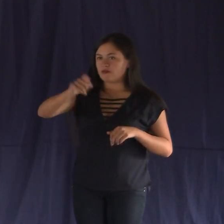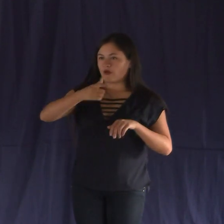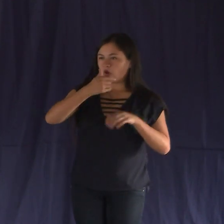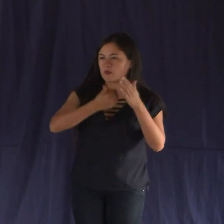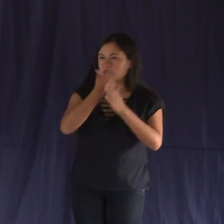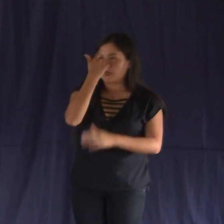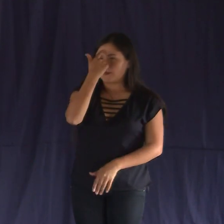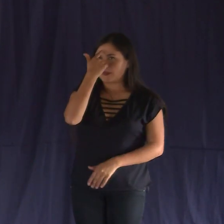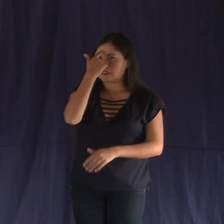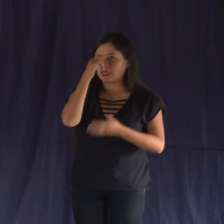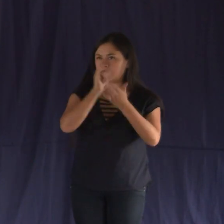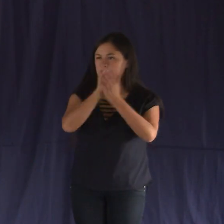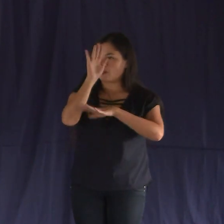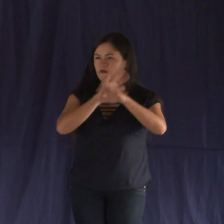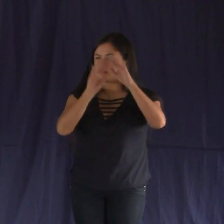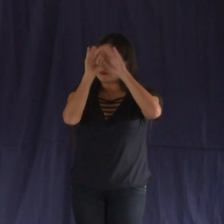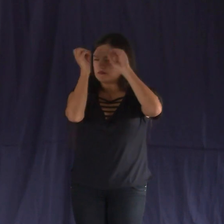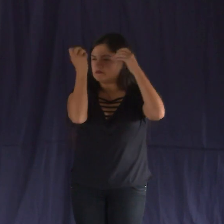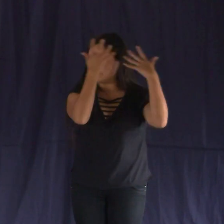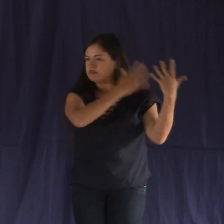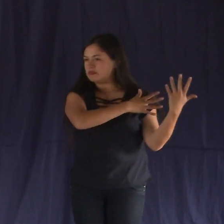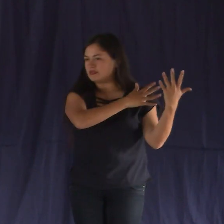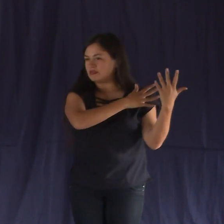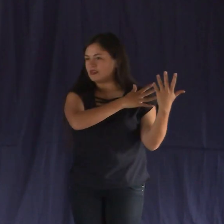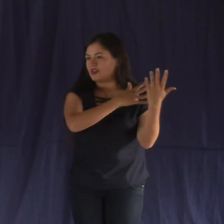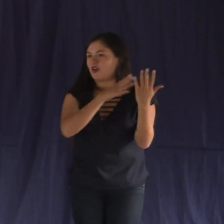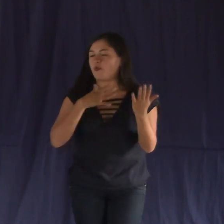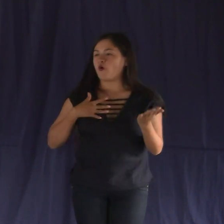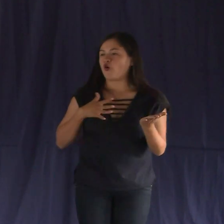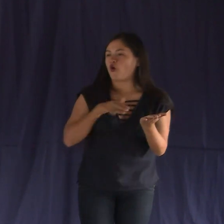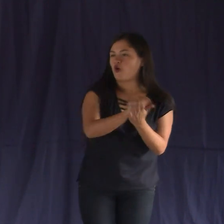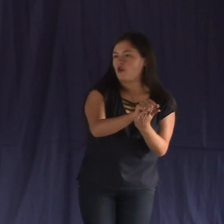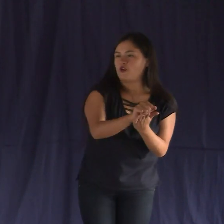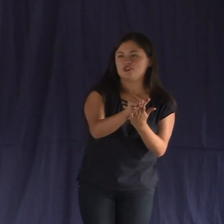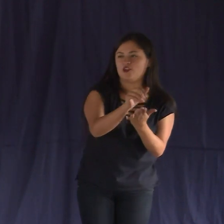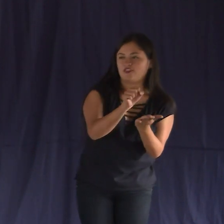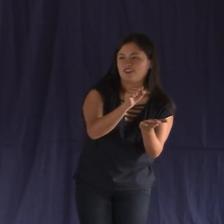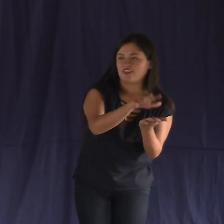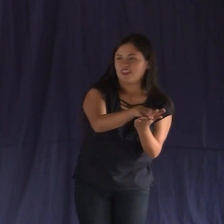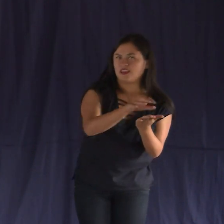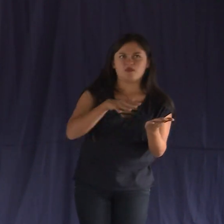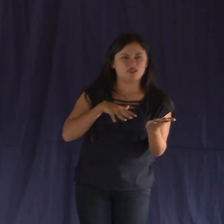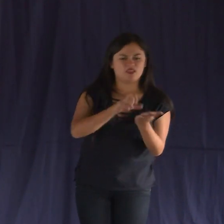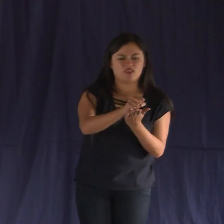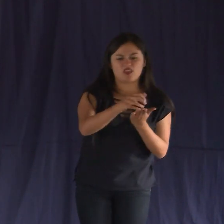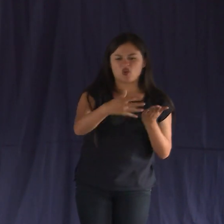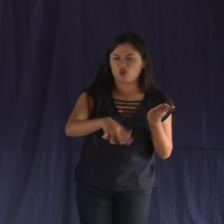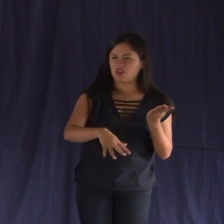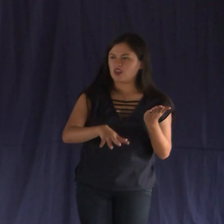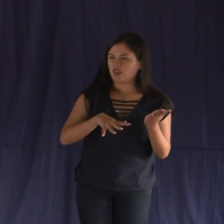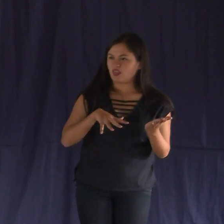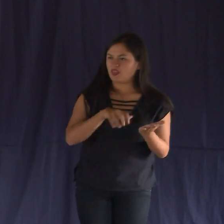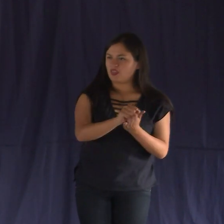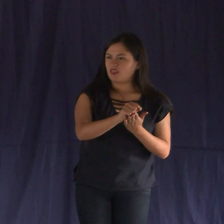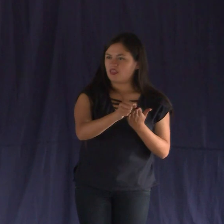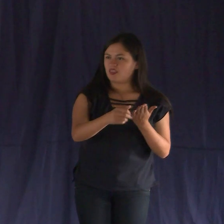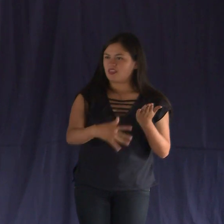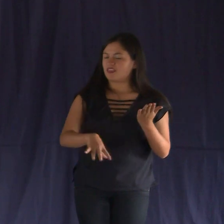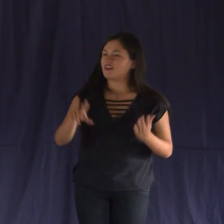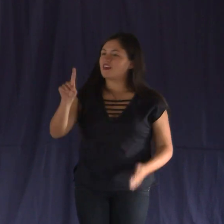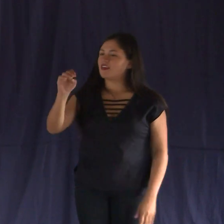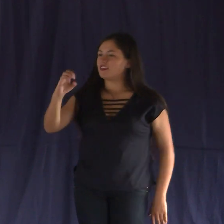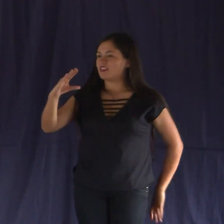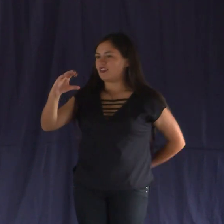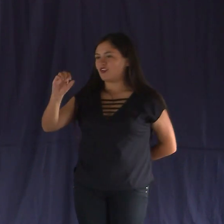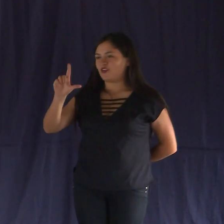despojarnos, lo que llaman algunos autores, a decolonizar el pensamiento. Dejemos todas esas cosas